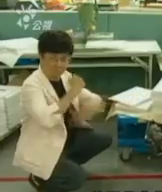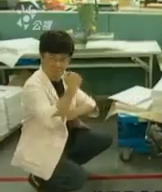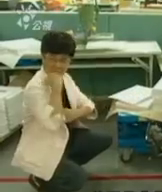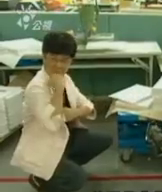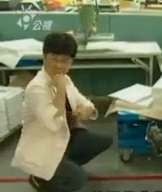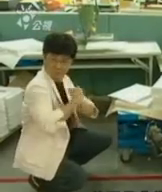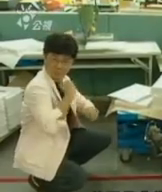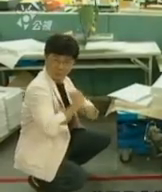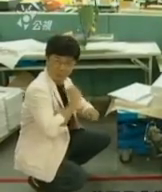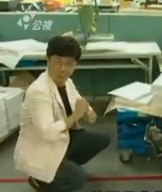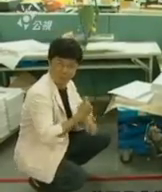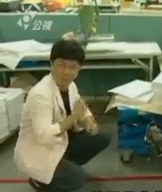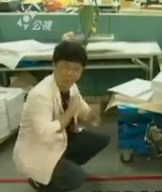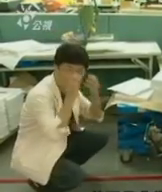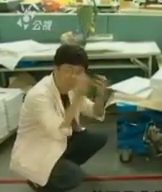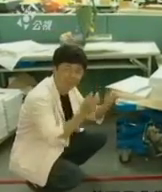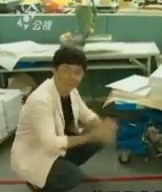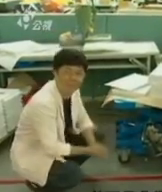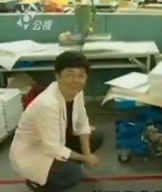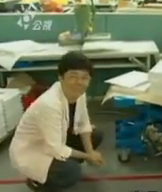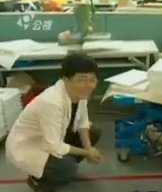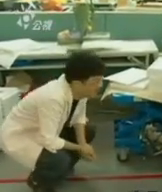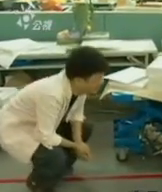是非常的认真哦。哇，真是佩服啊，